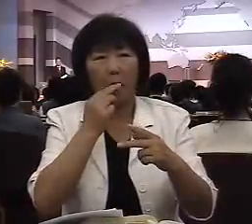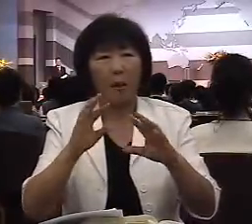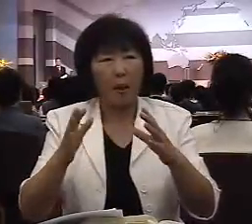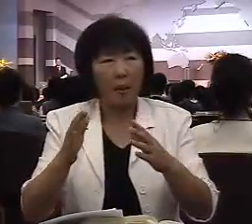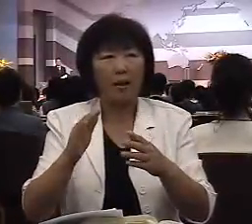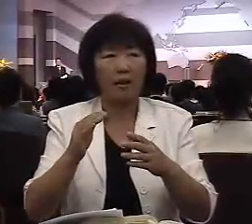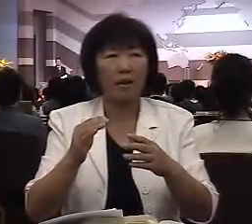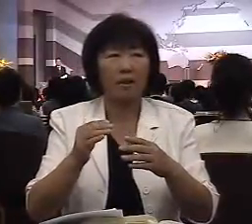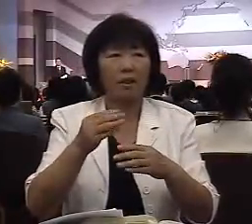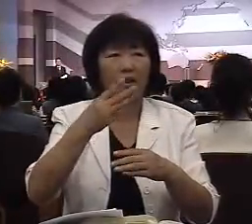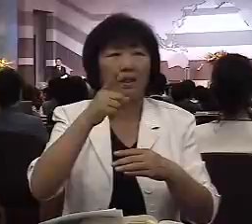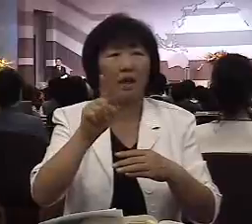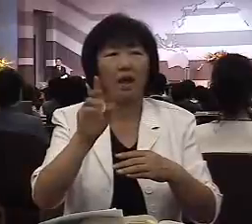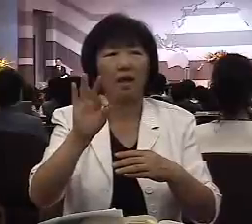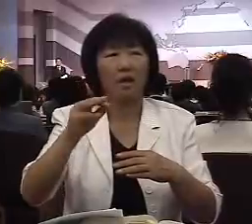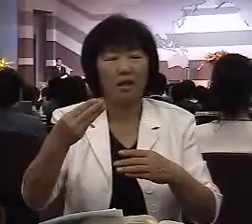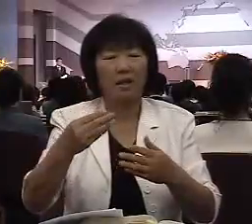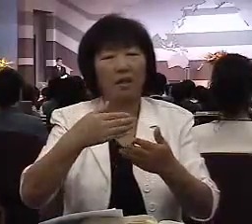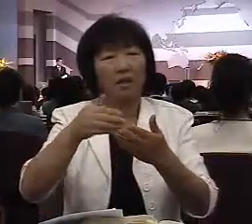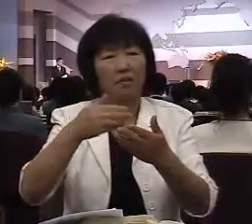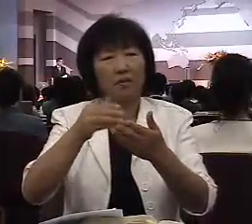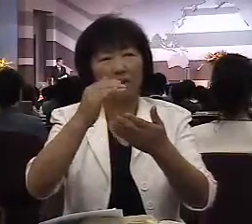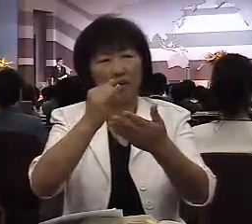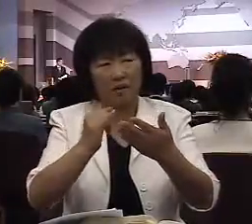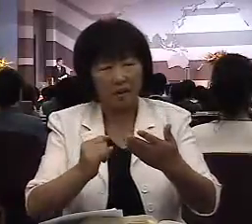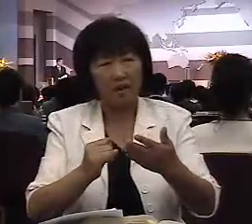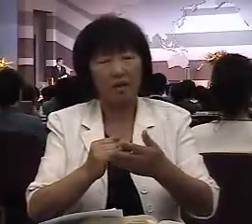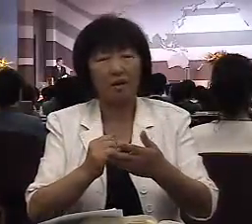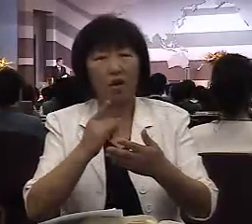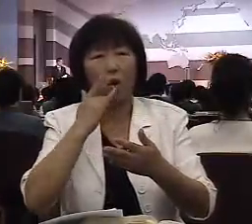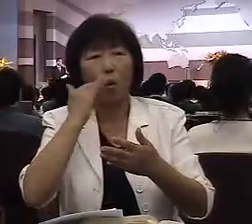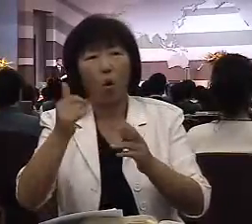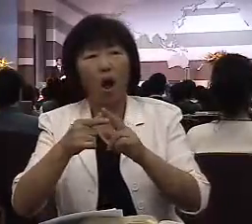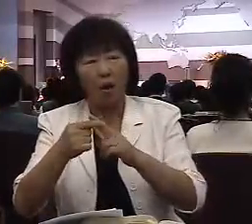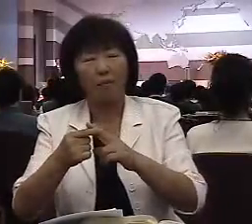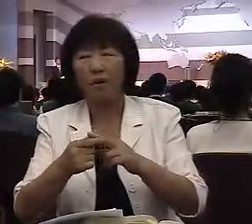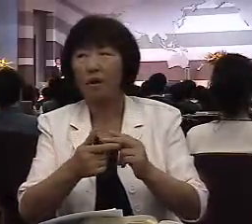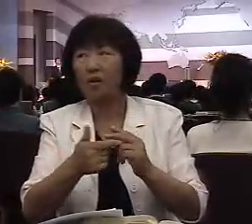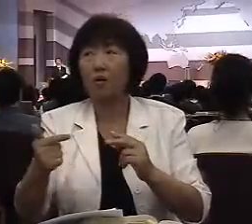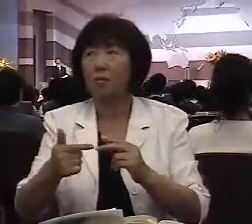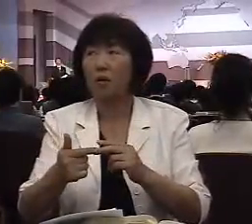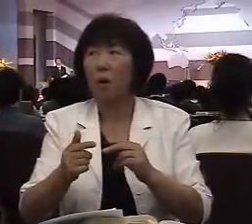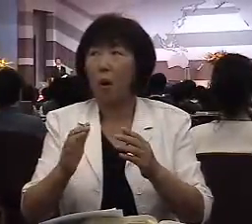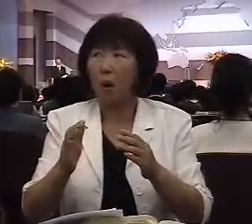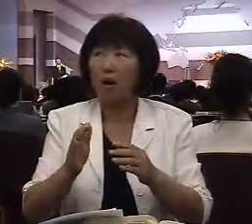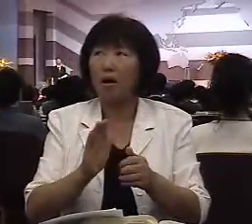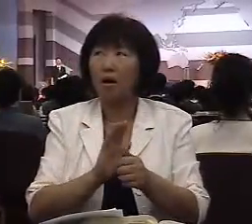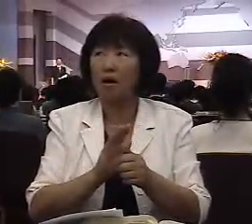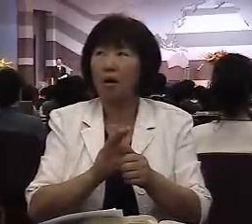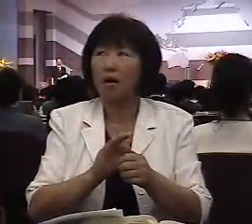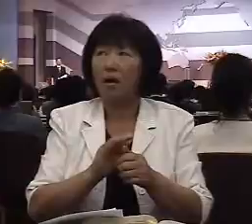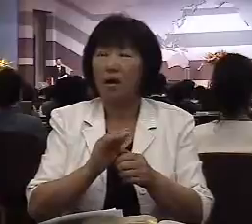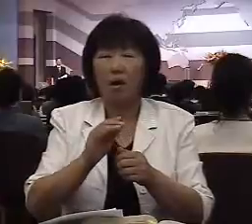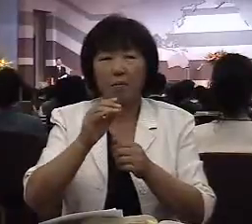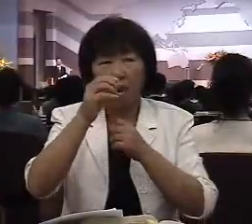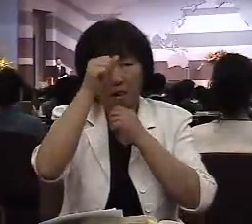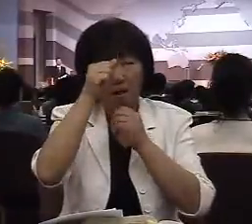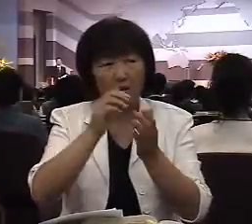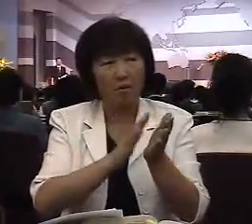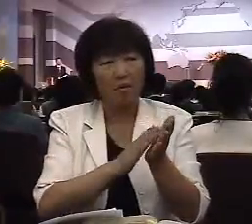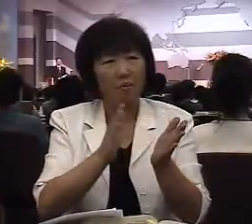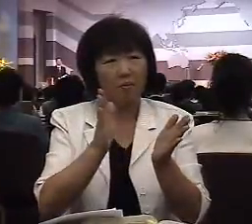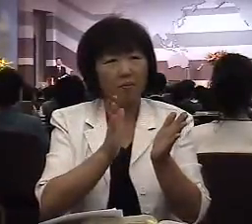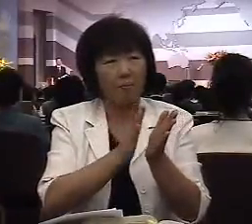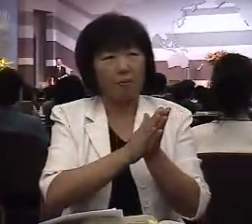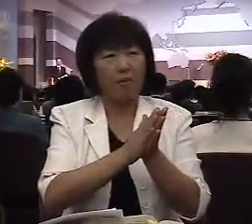타일에다 그림을 그리는 그러한 페스티벌을 열려고 합니다. 부모들과 함께 너무 어리면은 뭐 발바닥을 갖다 프린트를 해도 되고요.